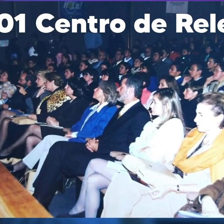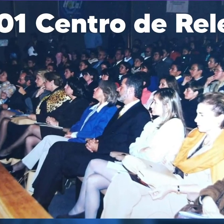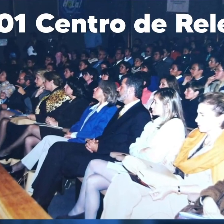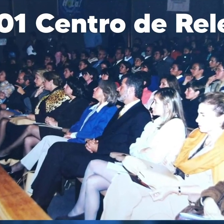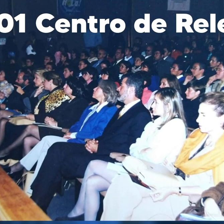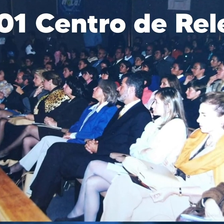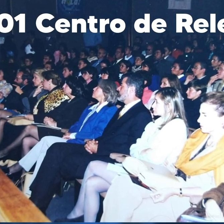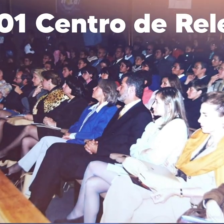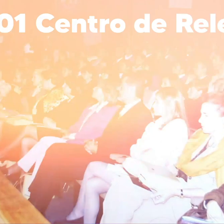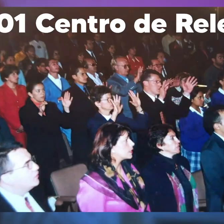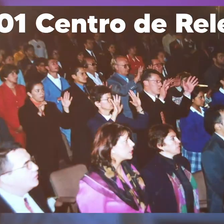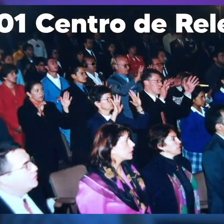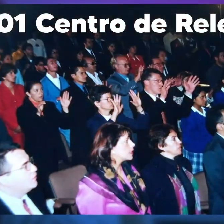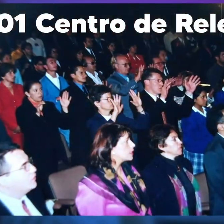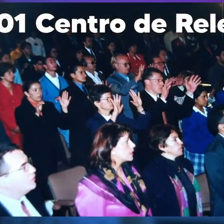de las personas sordas a la comunicación.